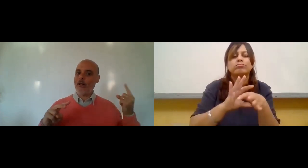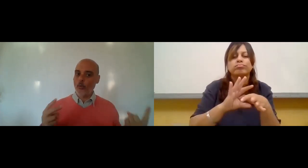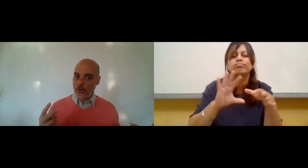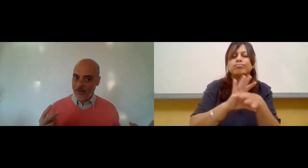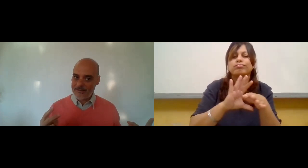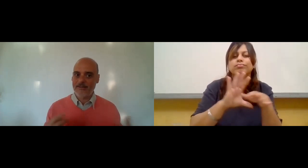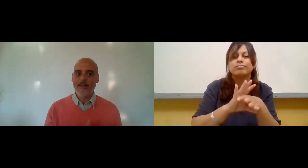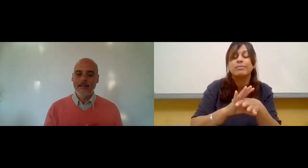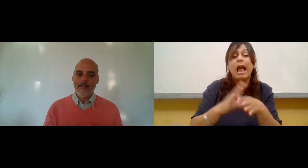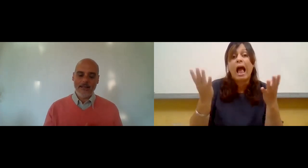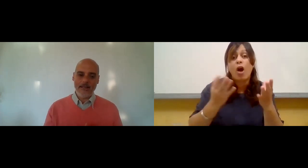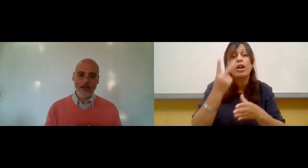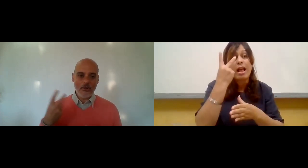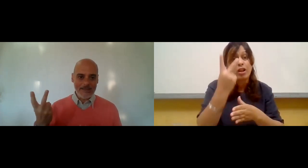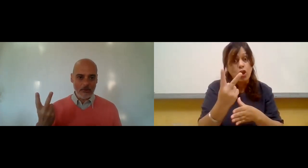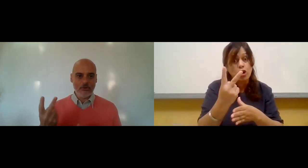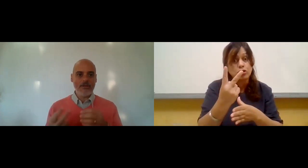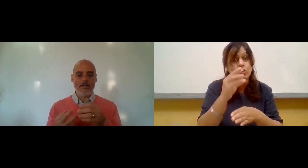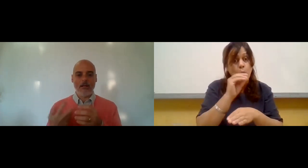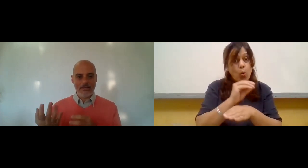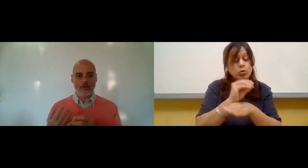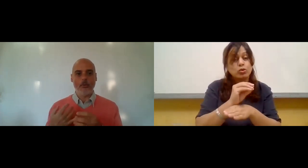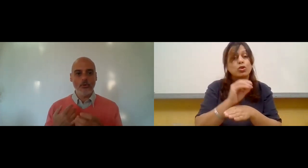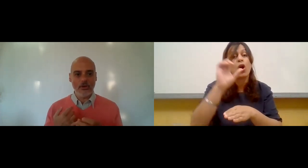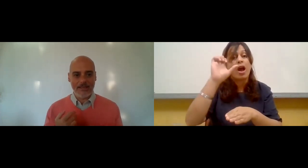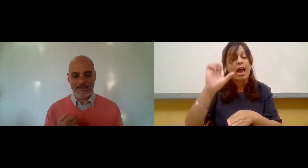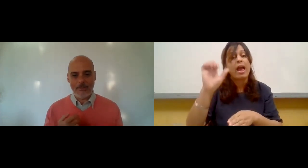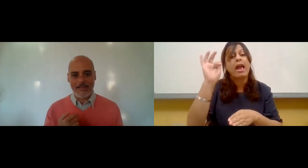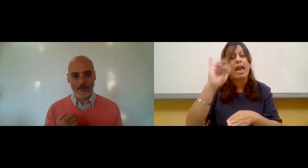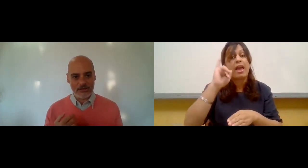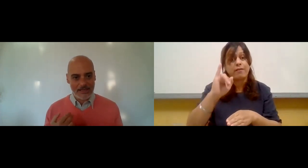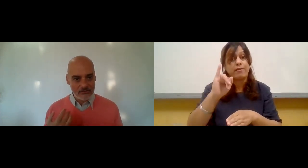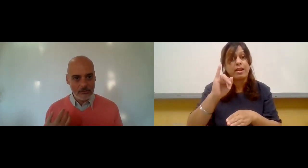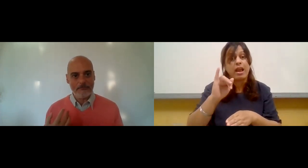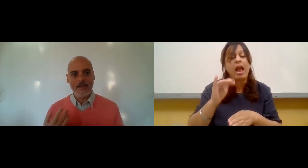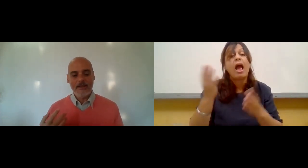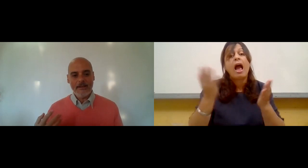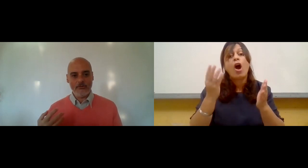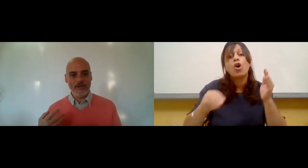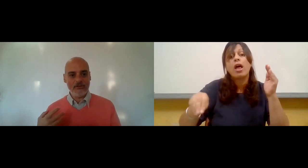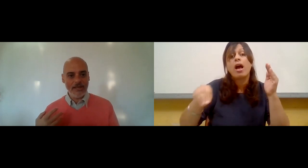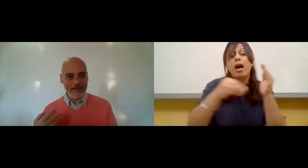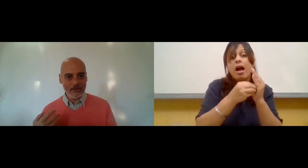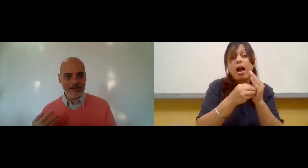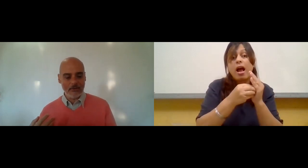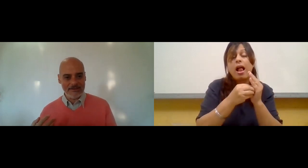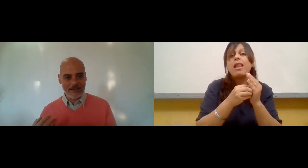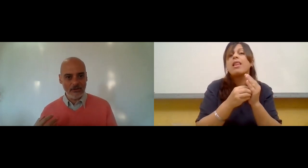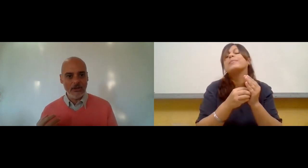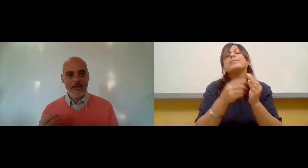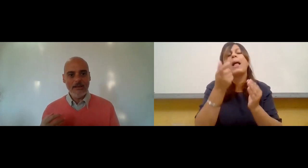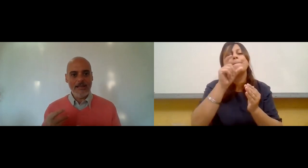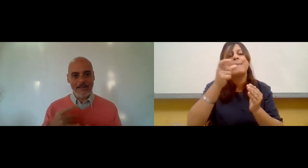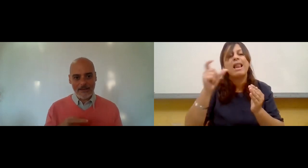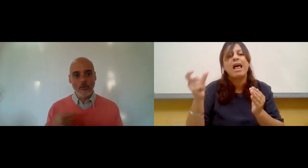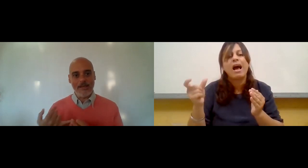ahora se agrega uno más. Los 2 que tenemos hoy ahora son uno que se llama Léxico Trelsu, que es un diccionario que estamos